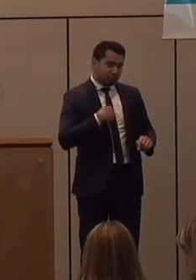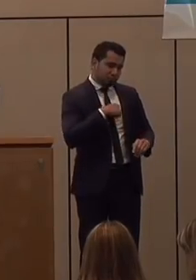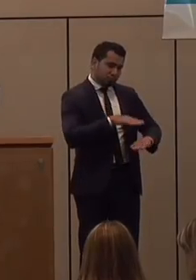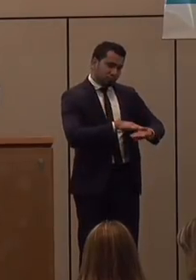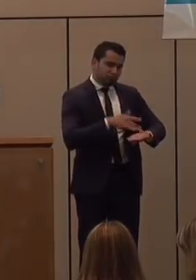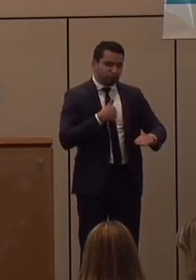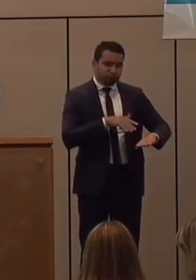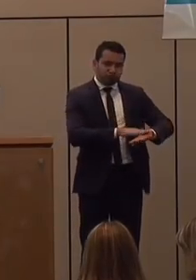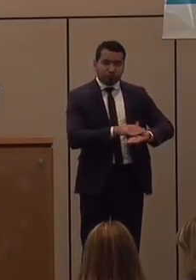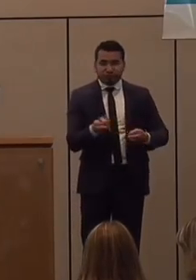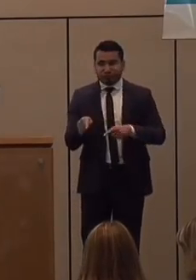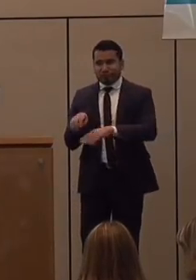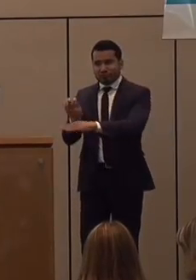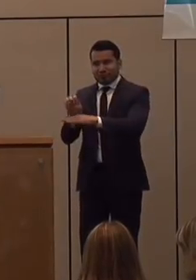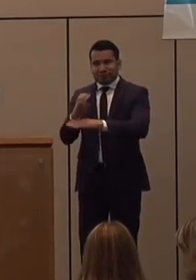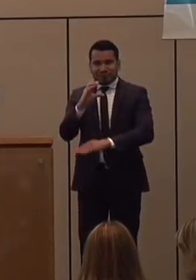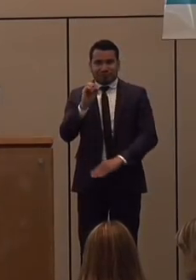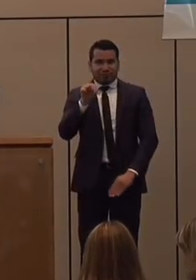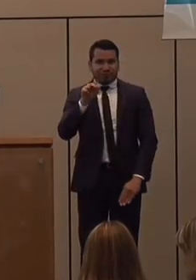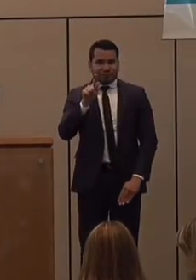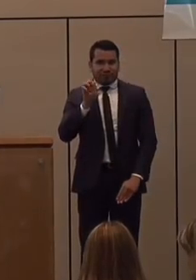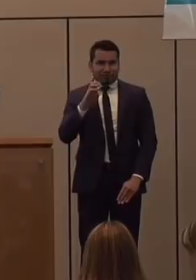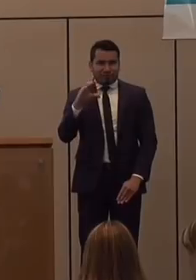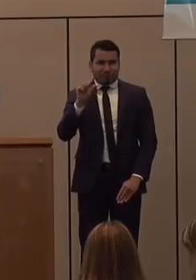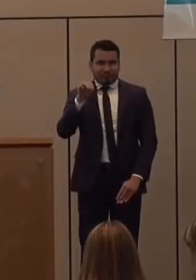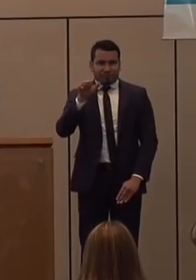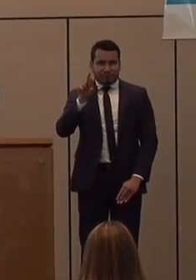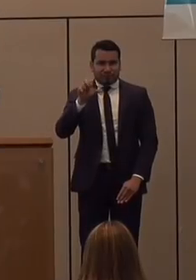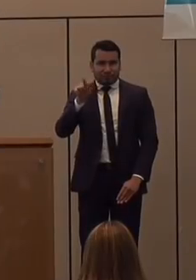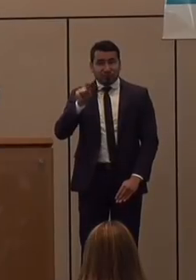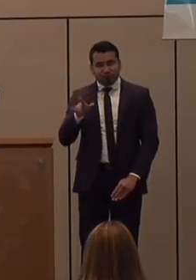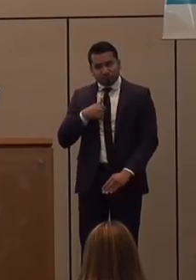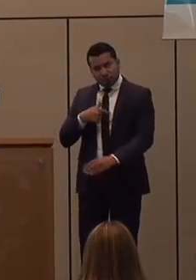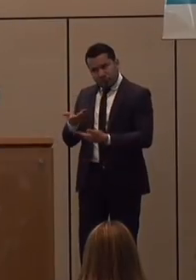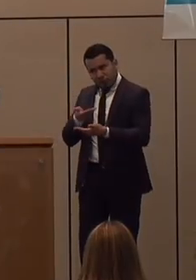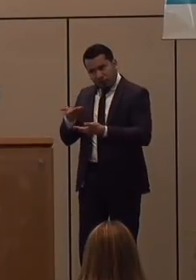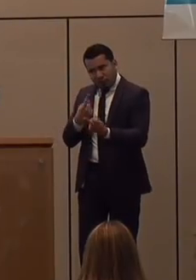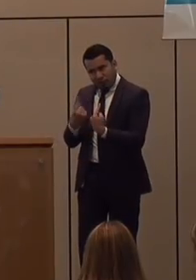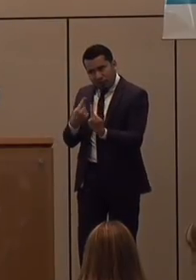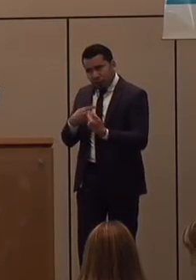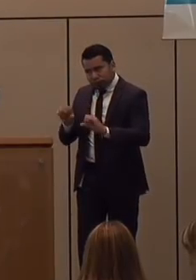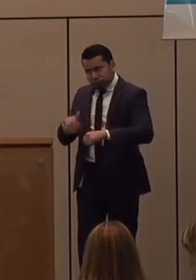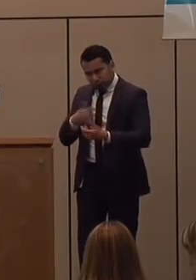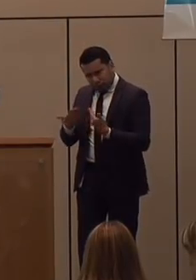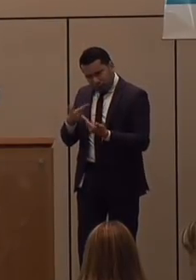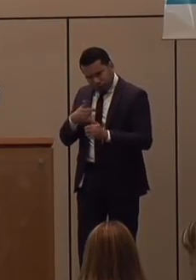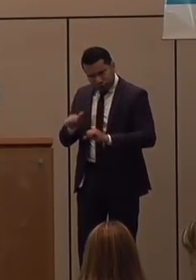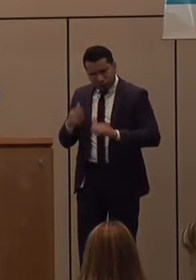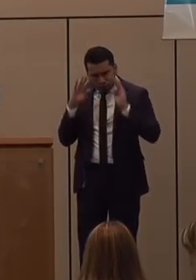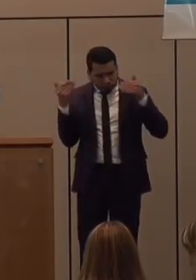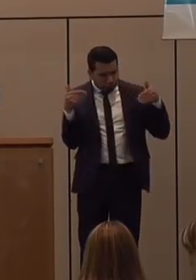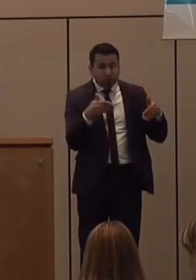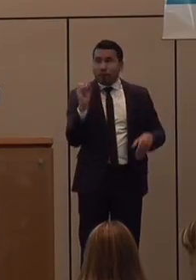con confecámaras quien es la entidad que registra esas garantías mobiliarias y estamos acercándonos mucho a la banca para y la